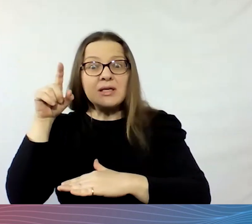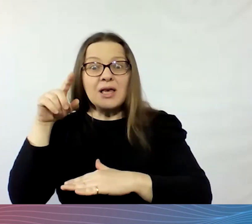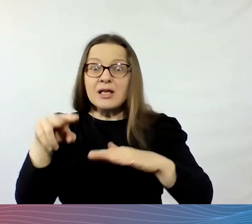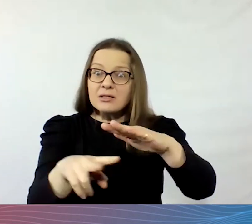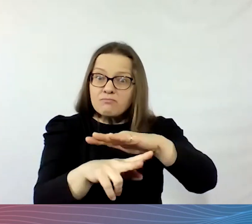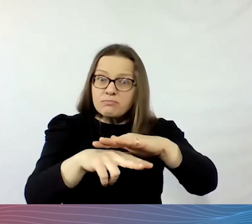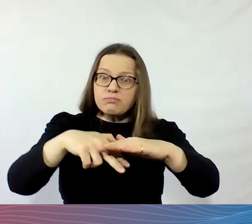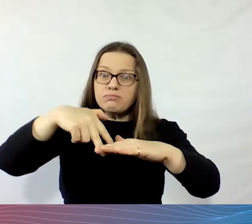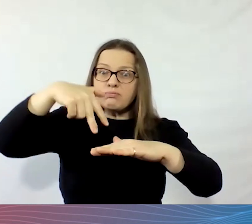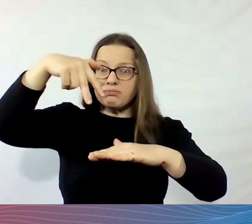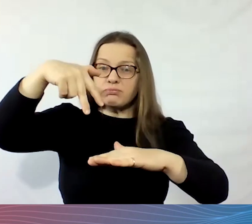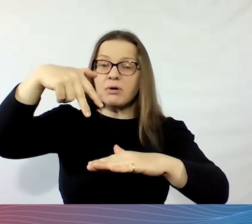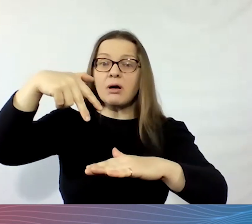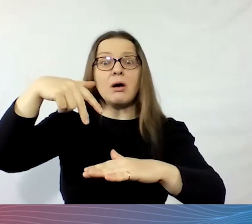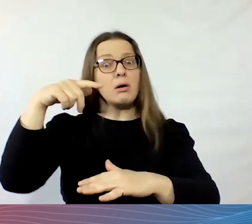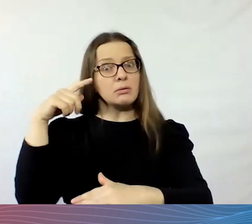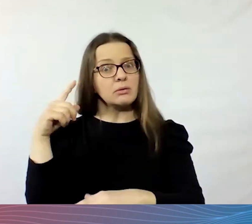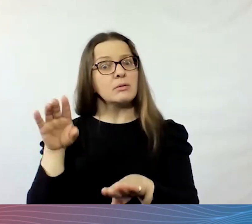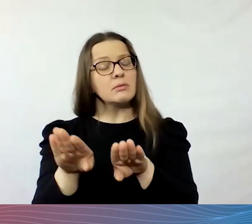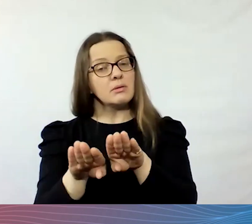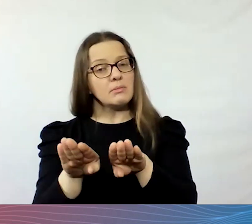Tá? Então, só que, irmãos,